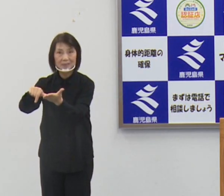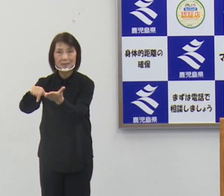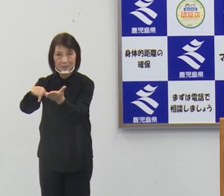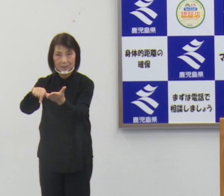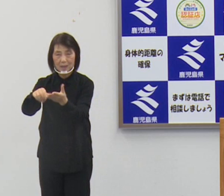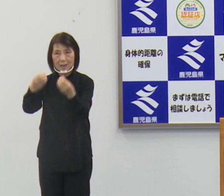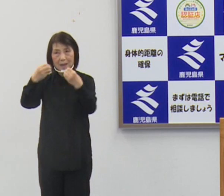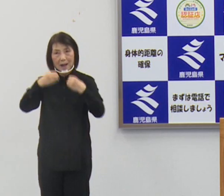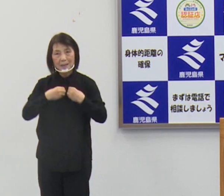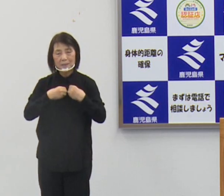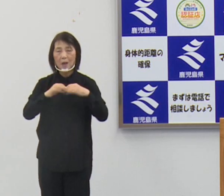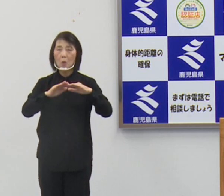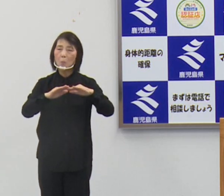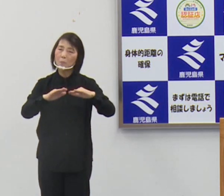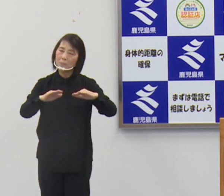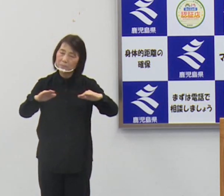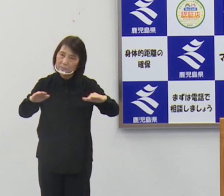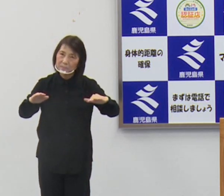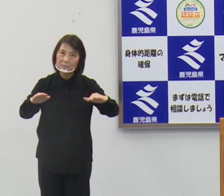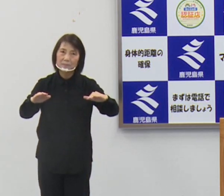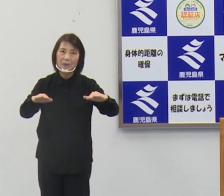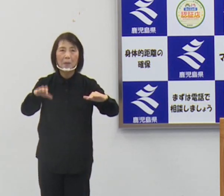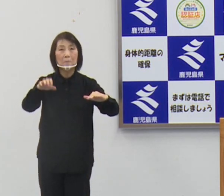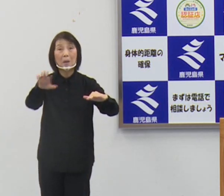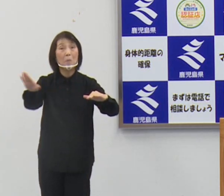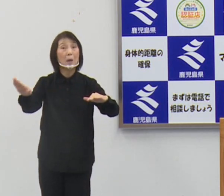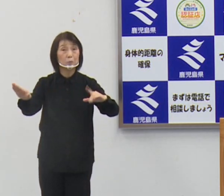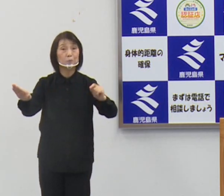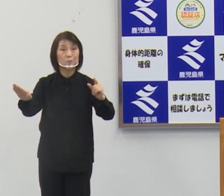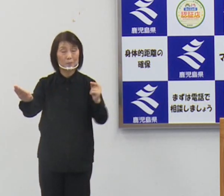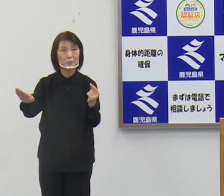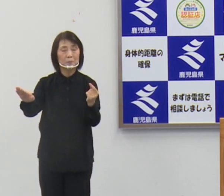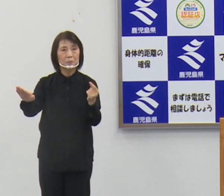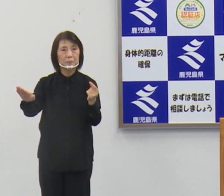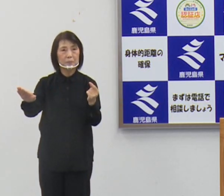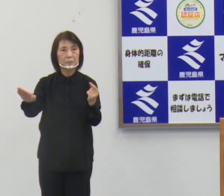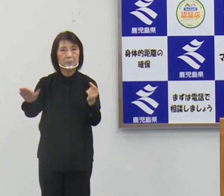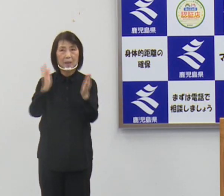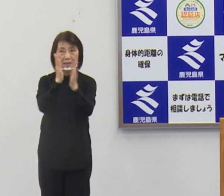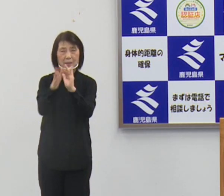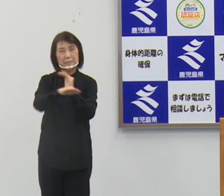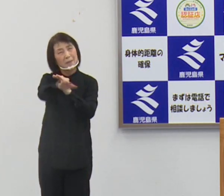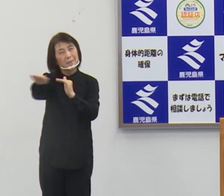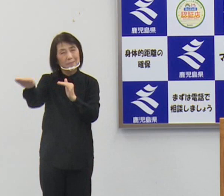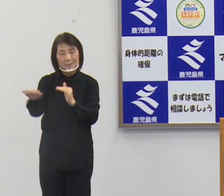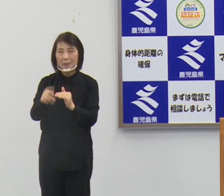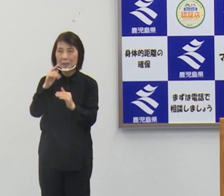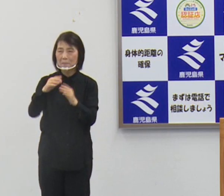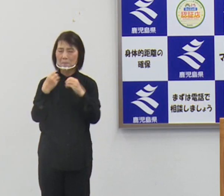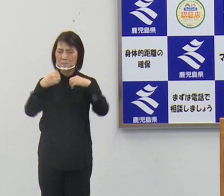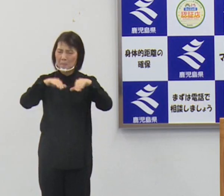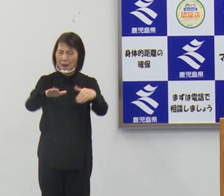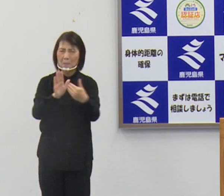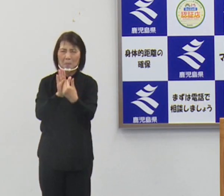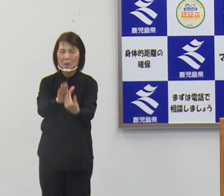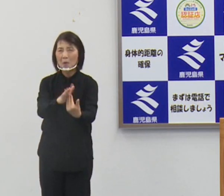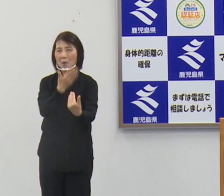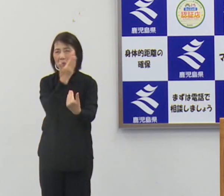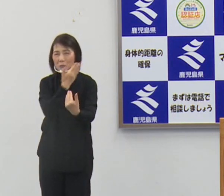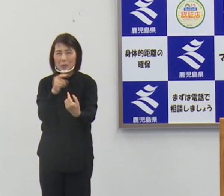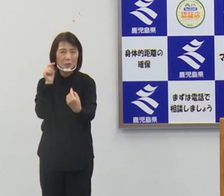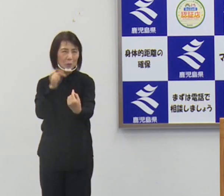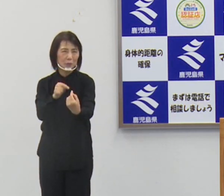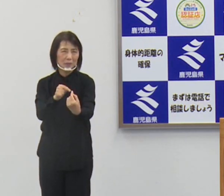感染が落ち着いているところもありますが、県全体にまん延防止等重点措